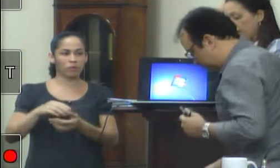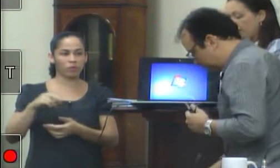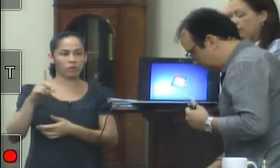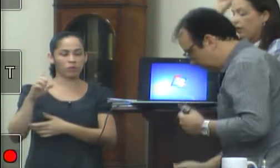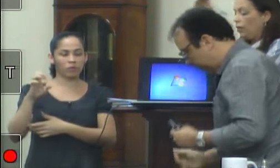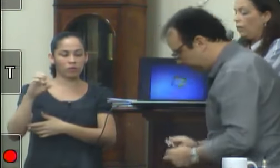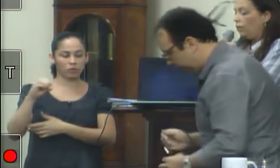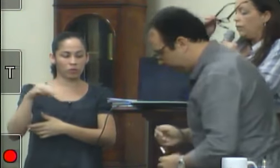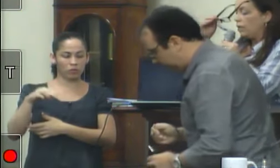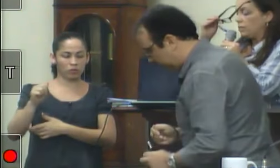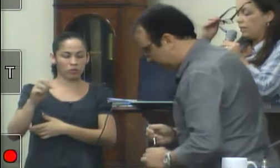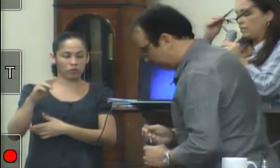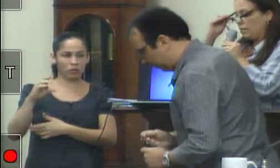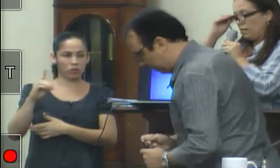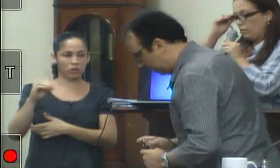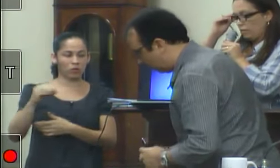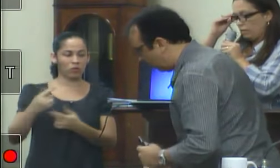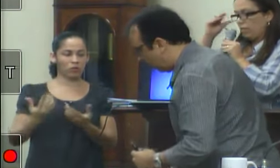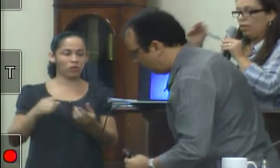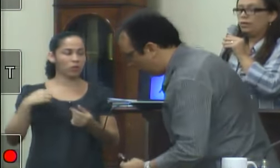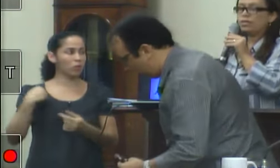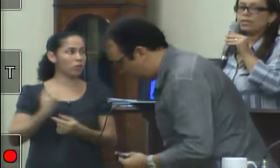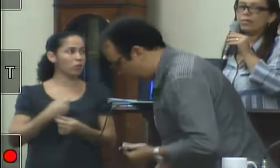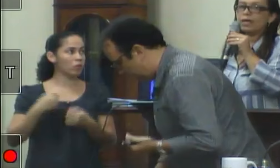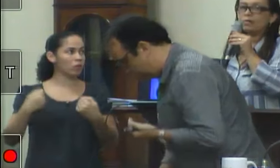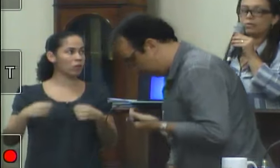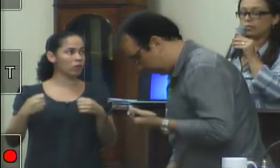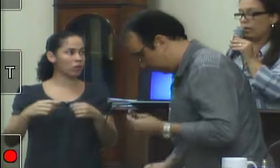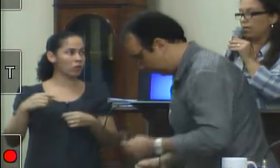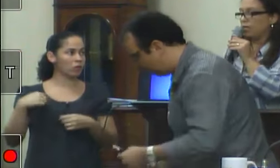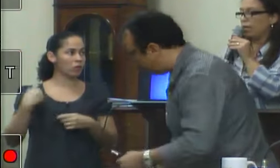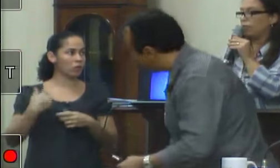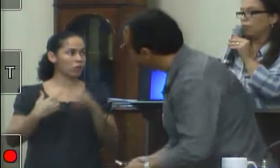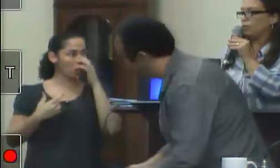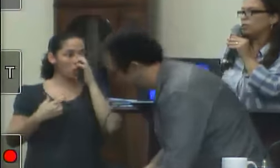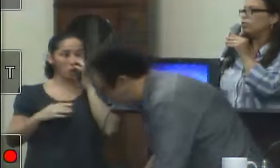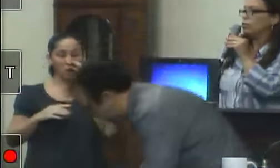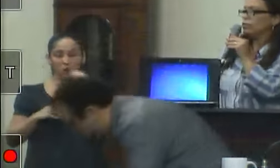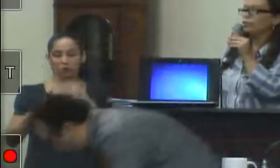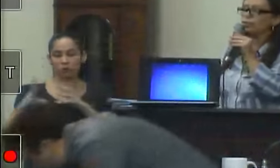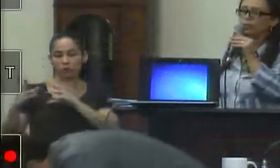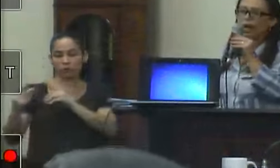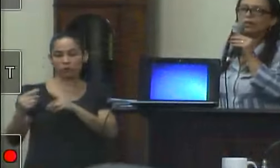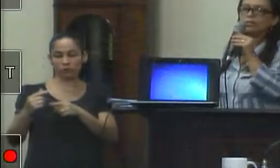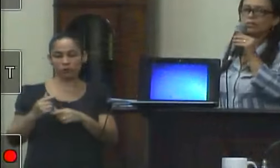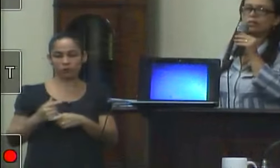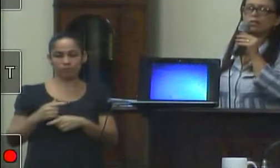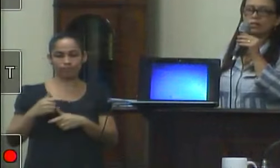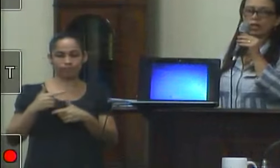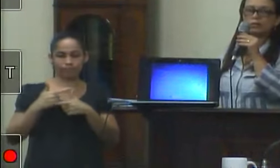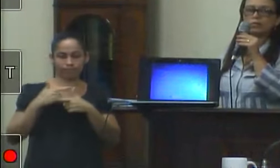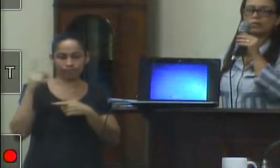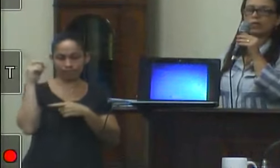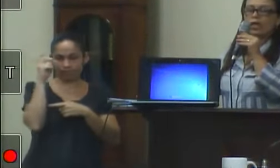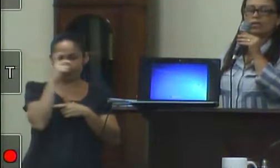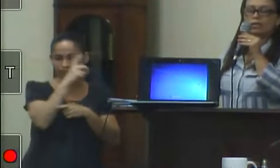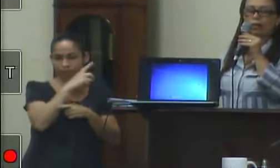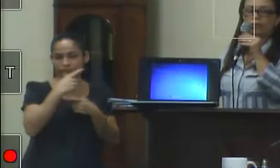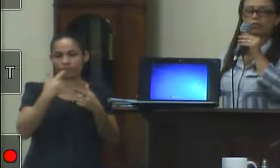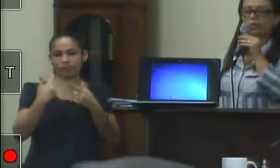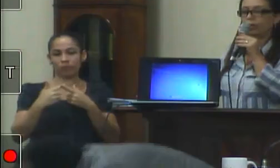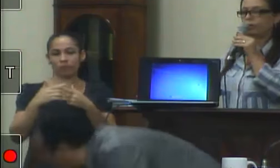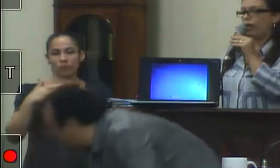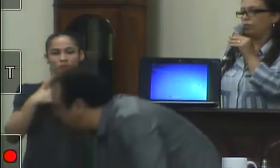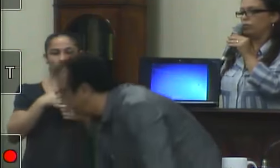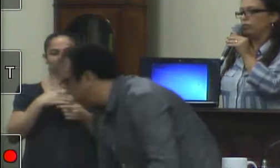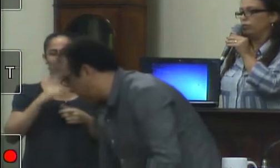nós. O que nós precisamos, nós sabemos que apesar de todas as dificuldades que nós temos,